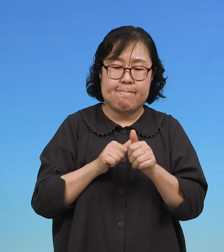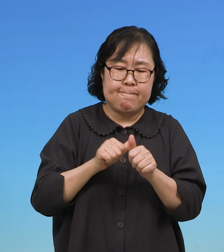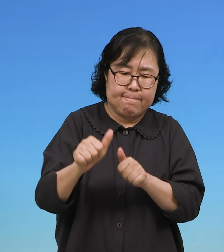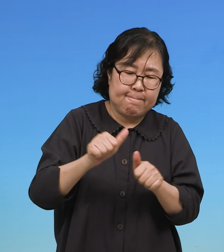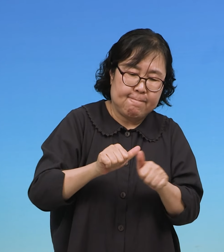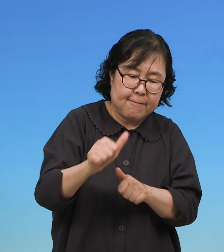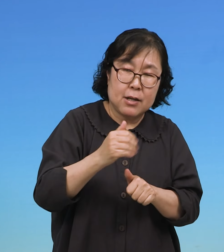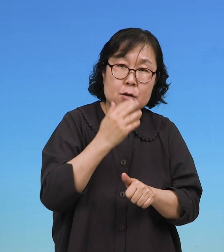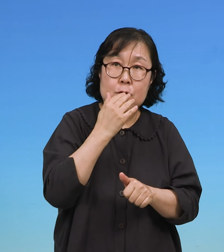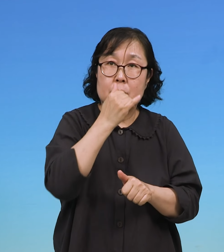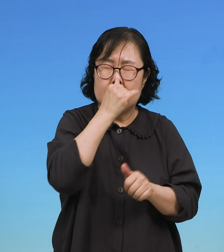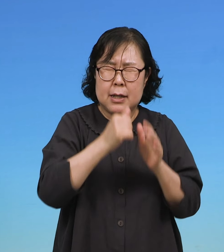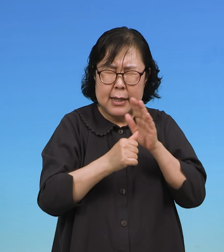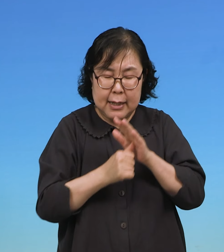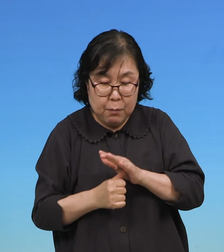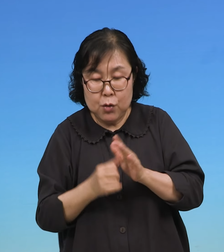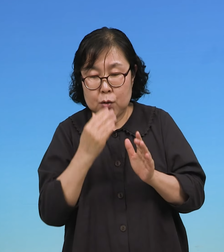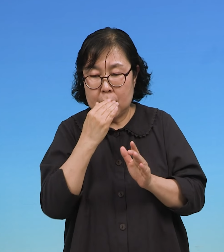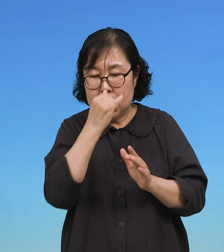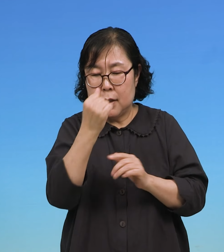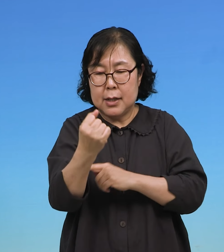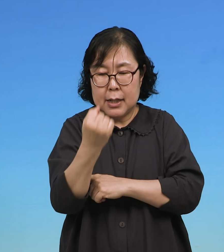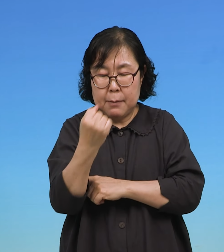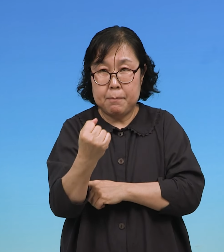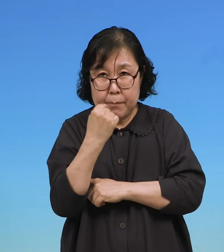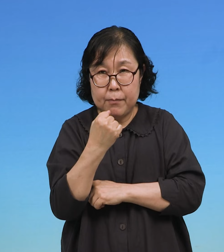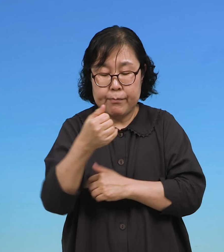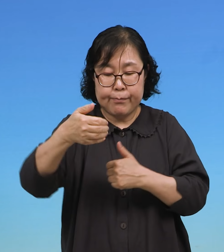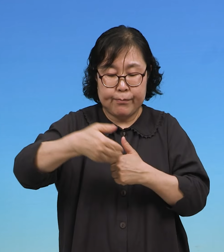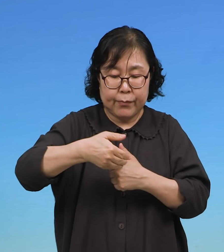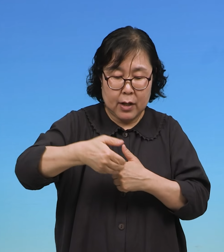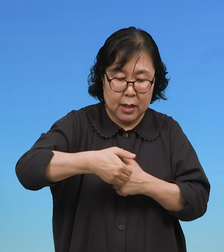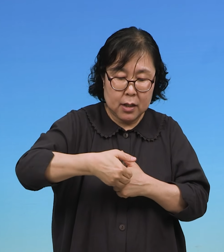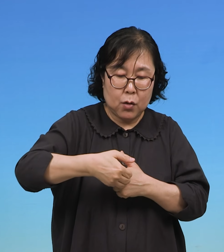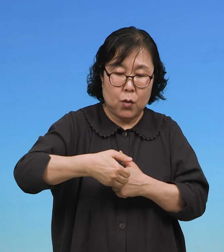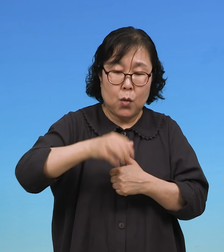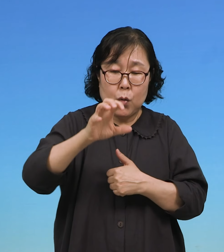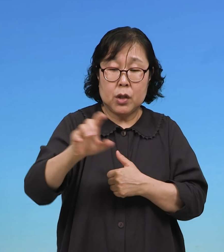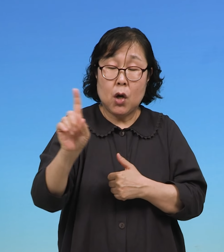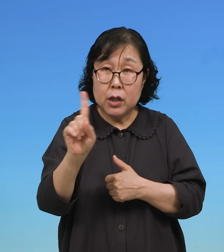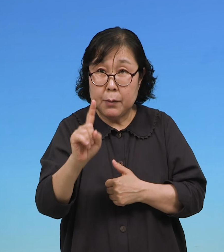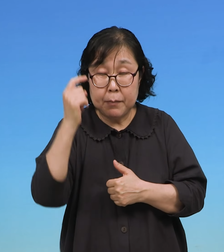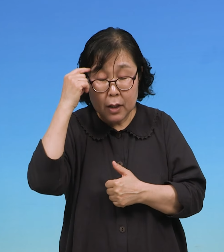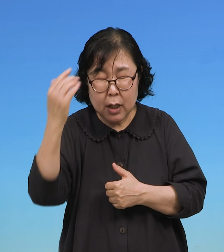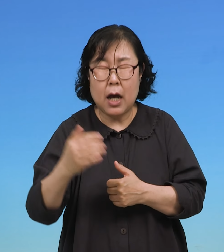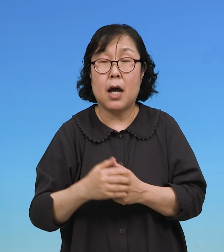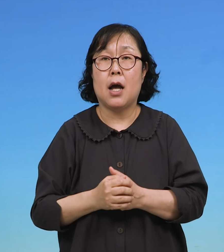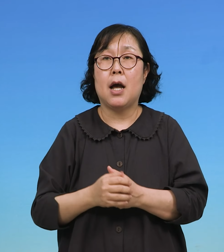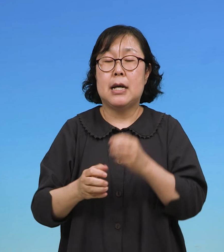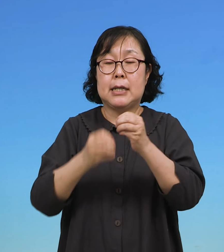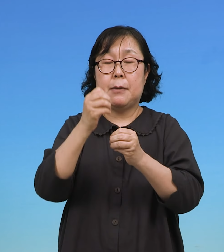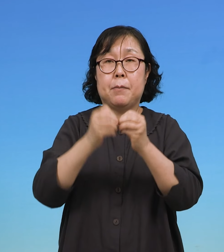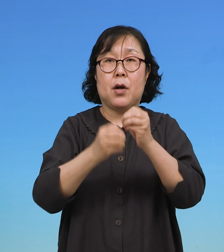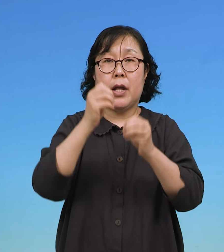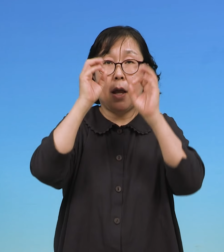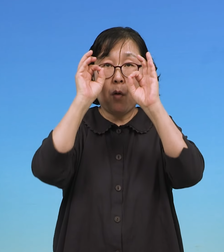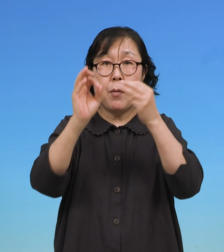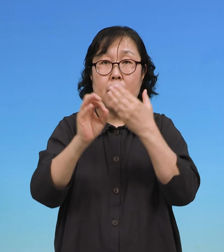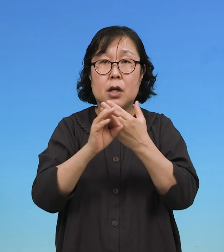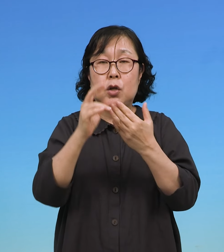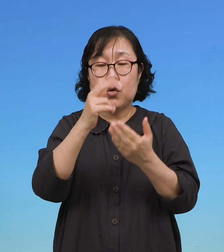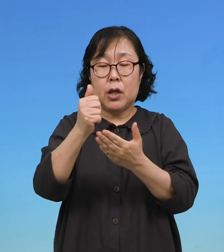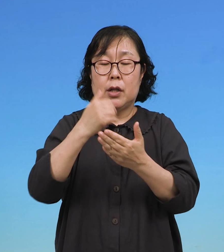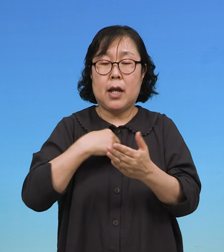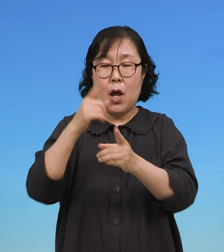힘을 어디서 공급받았는지 아십니까? 저는 그것을 시편 23편 5절에서 찾습니다. 다윗의